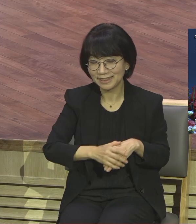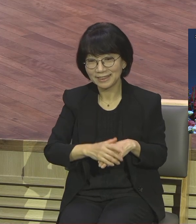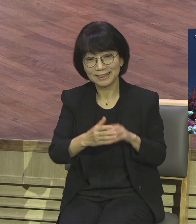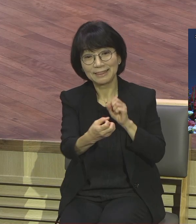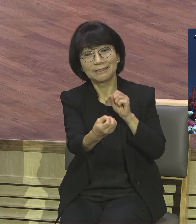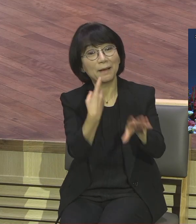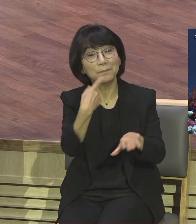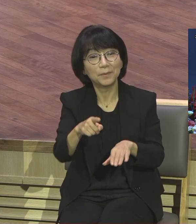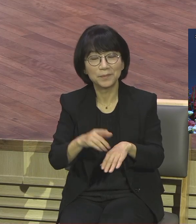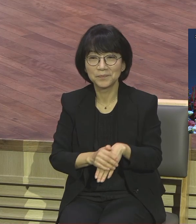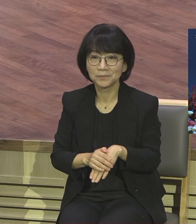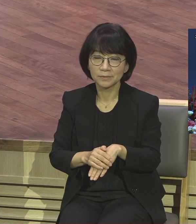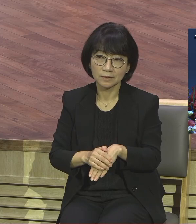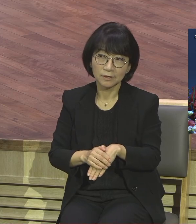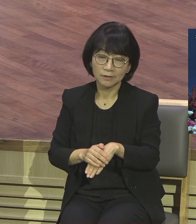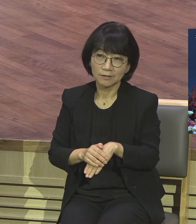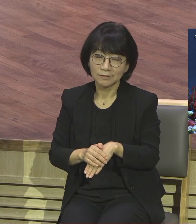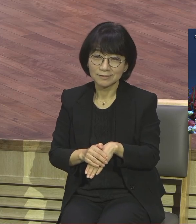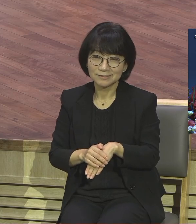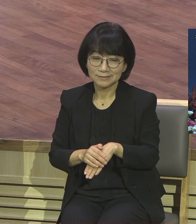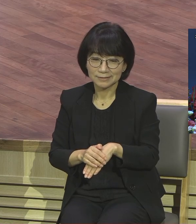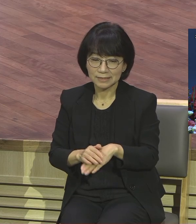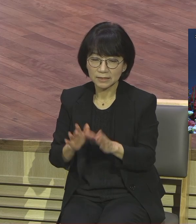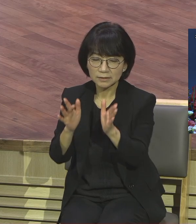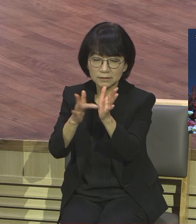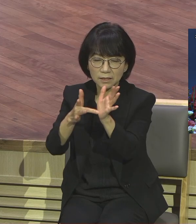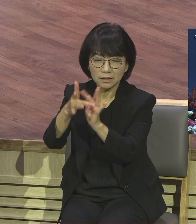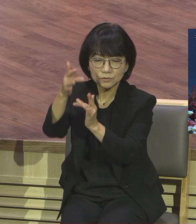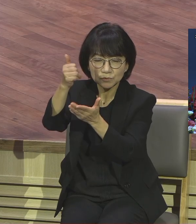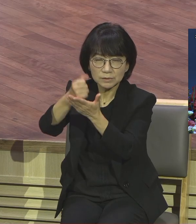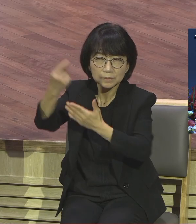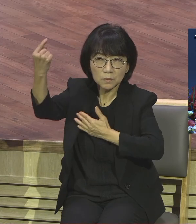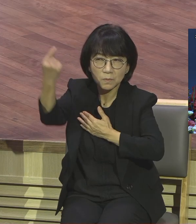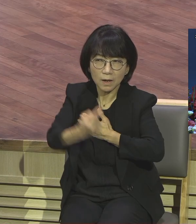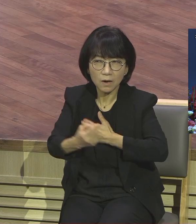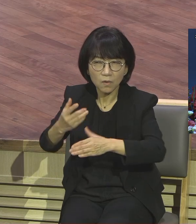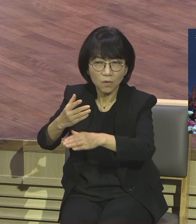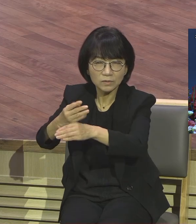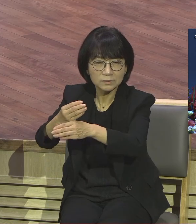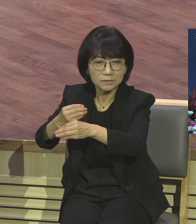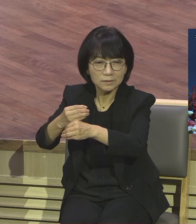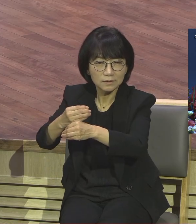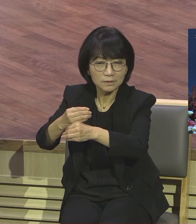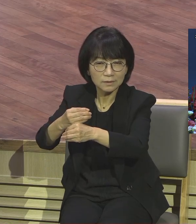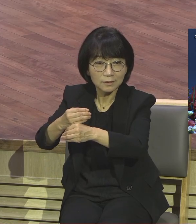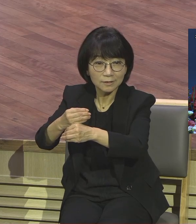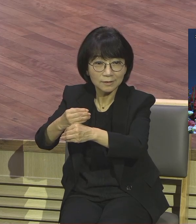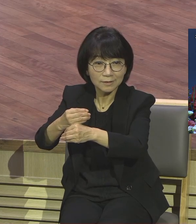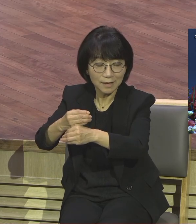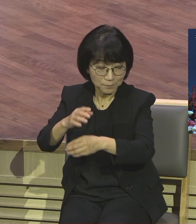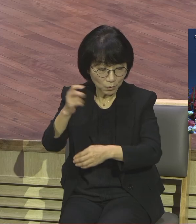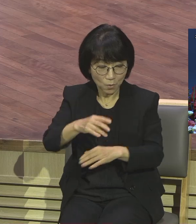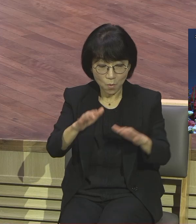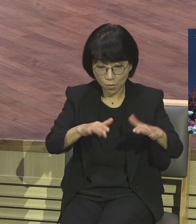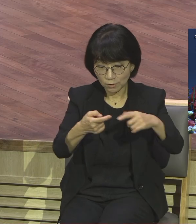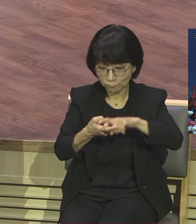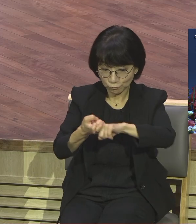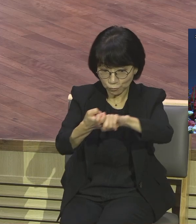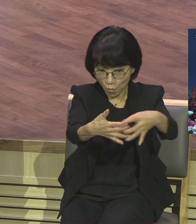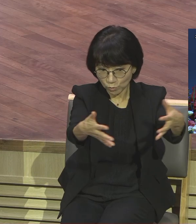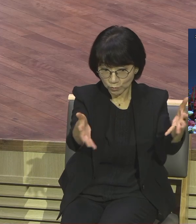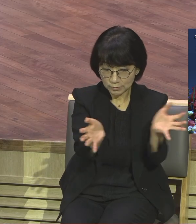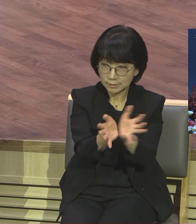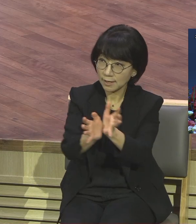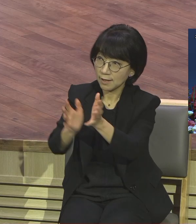이렇게 대답했어요. 주님이 언제 공동체 안에 놀라운